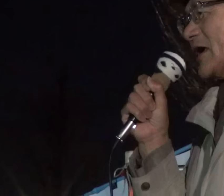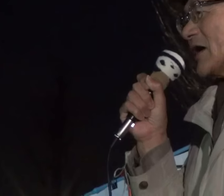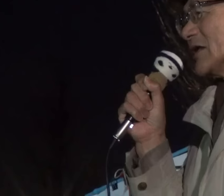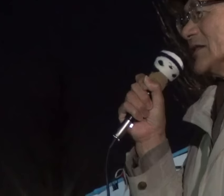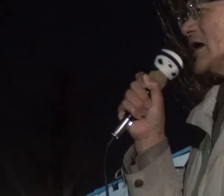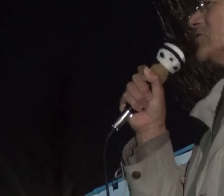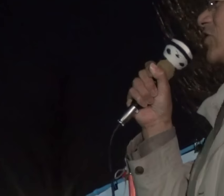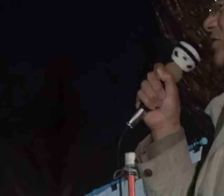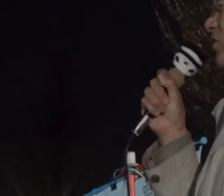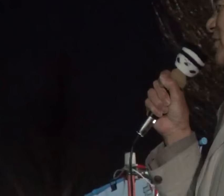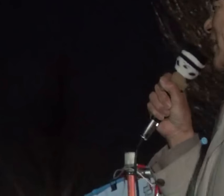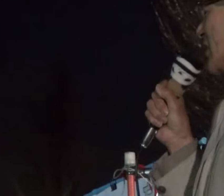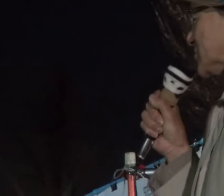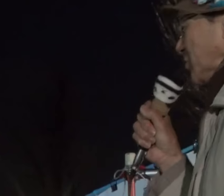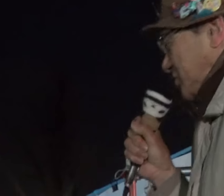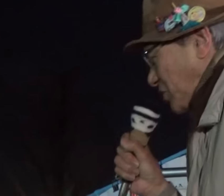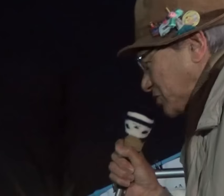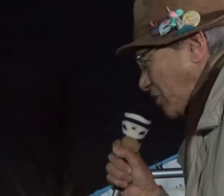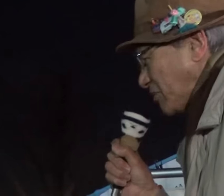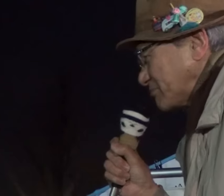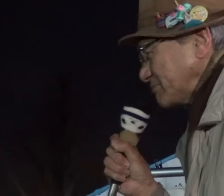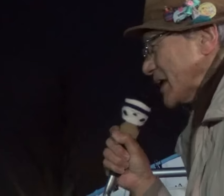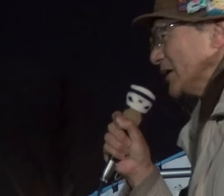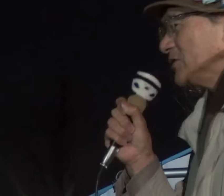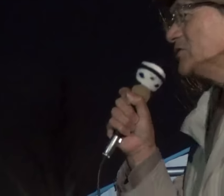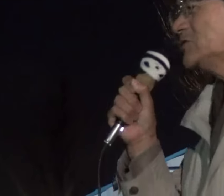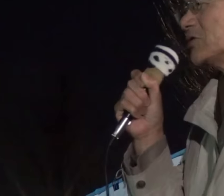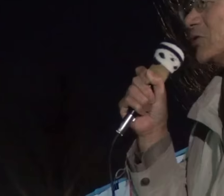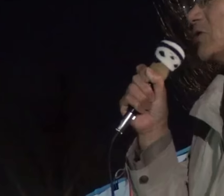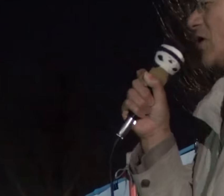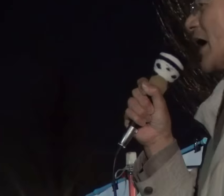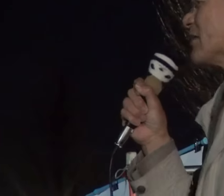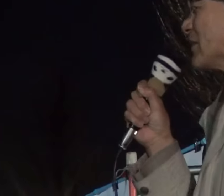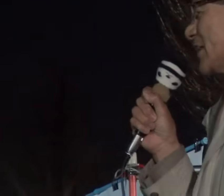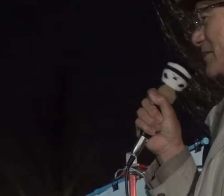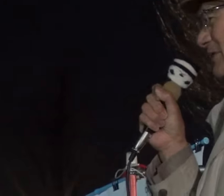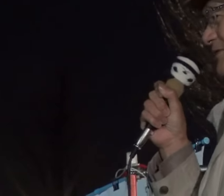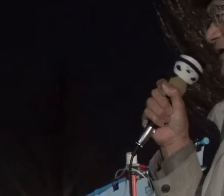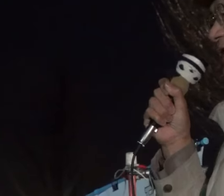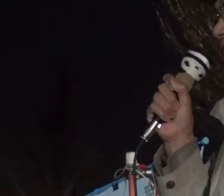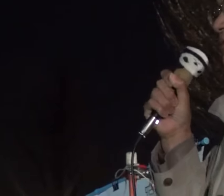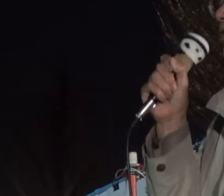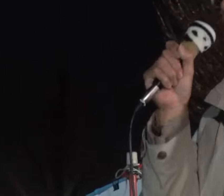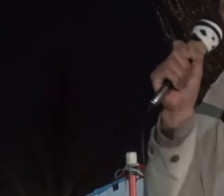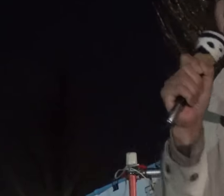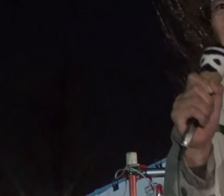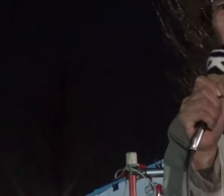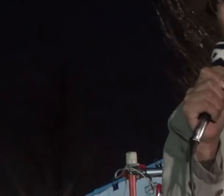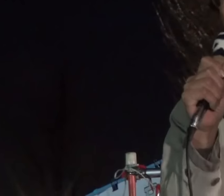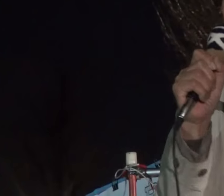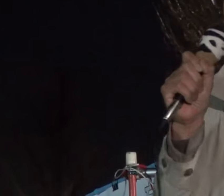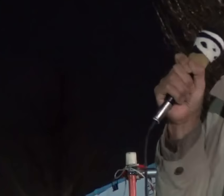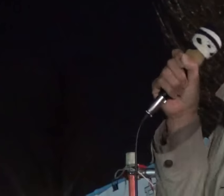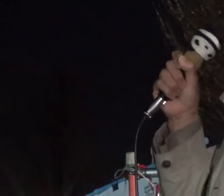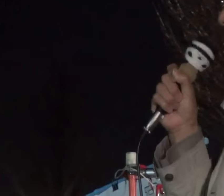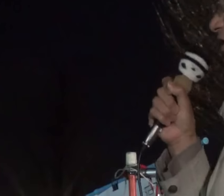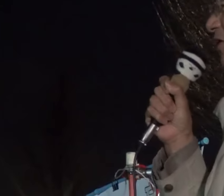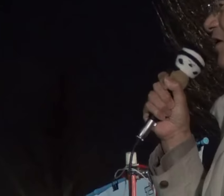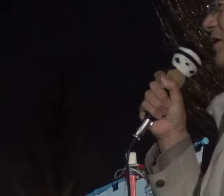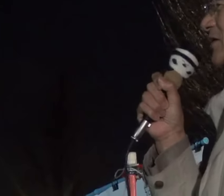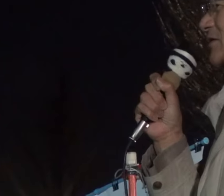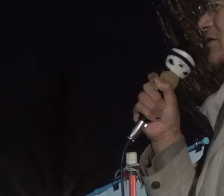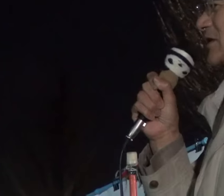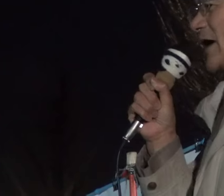でなんとか争点隠しをしようということの表れであります。もうここにも彼ら